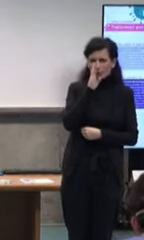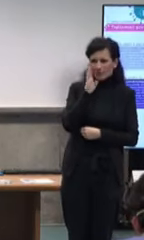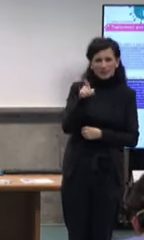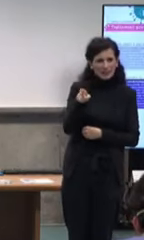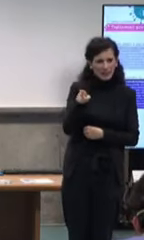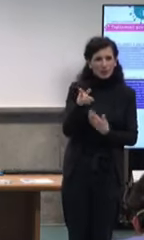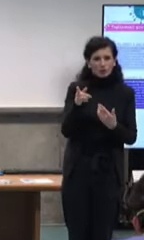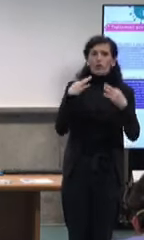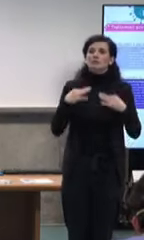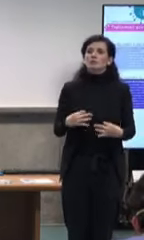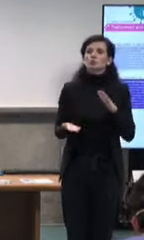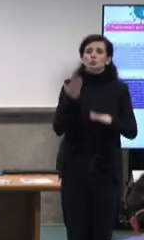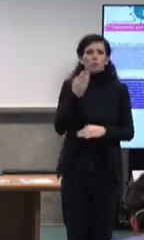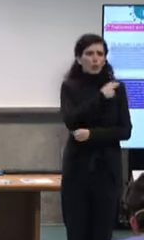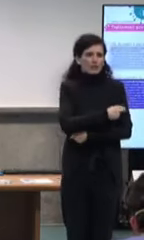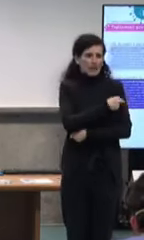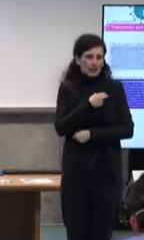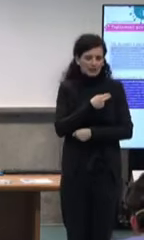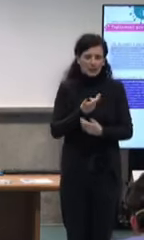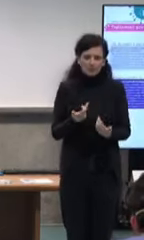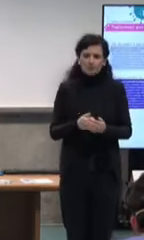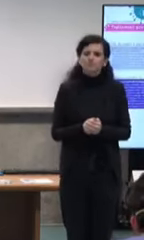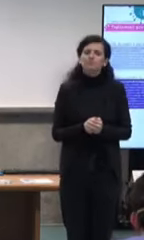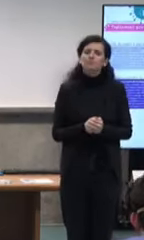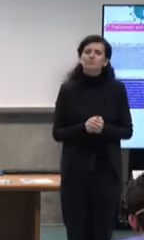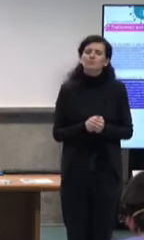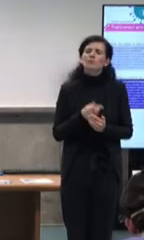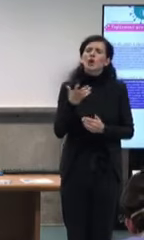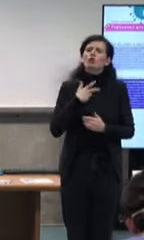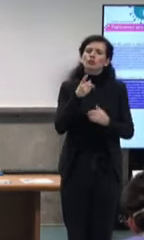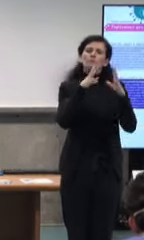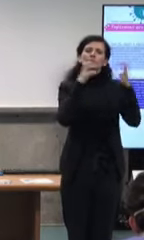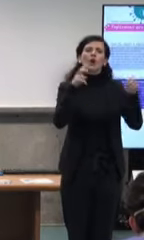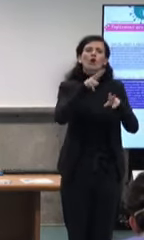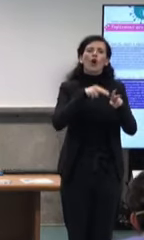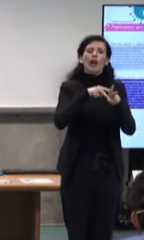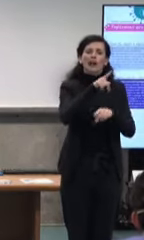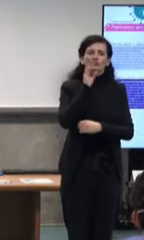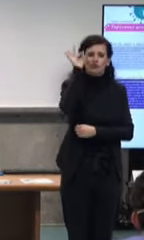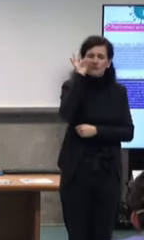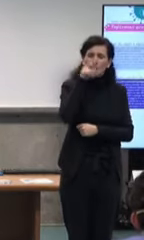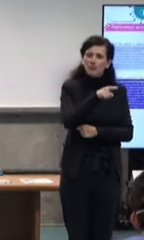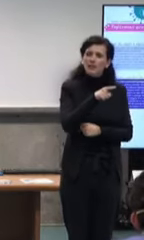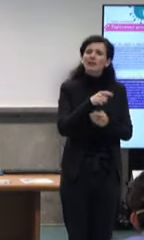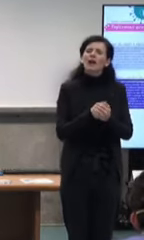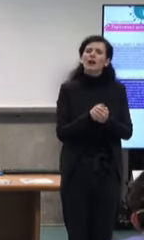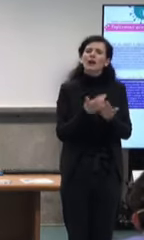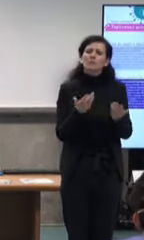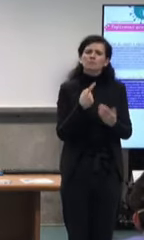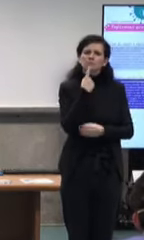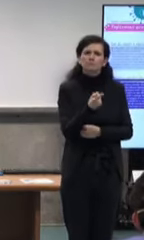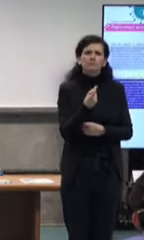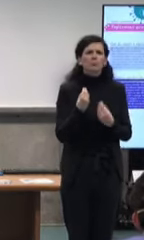su per la sanità qui c'è questo c'è peso imperial college famosissimo che è già stato chiesto prima perché gli italiani